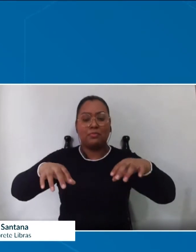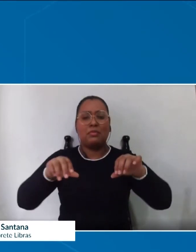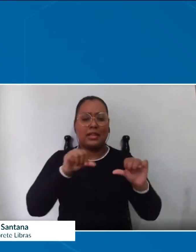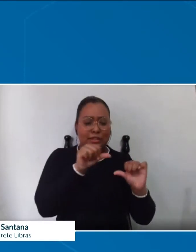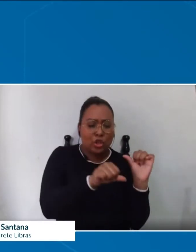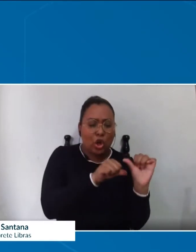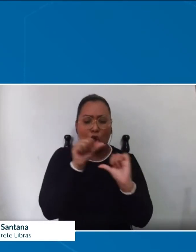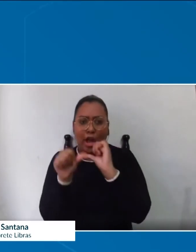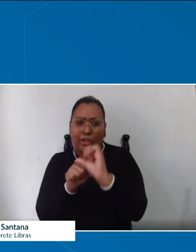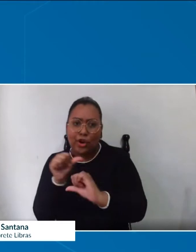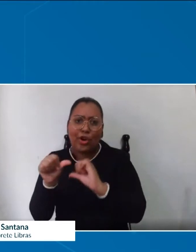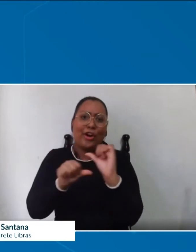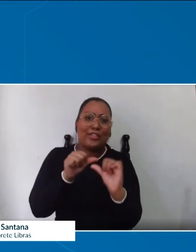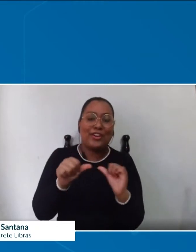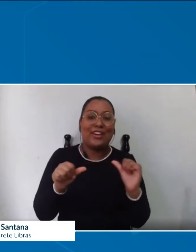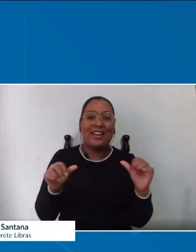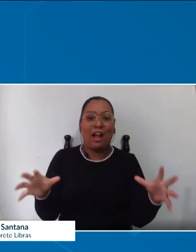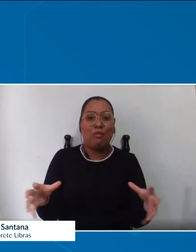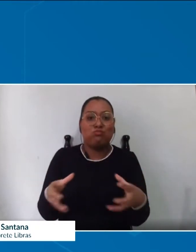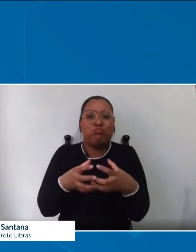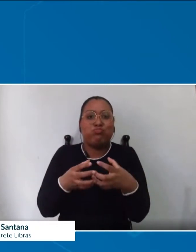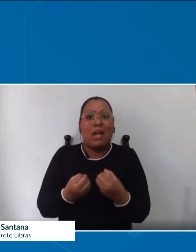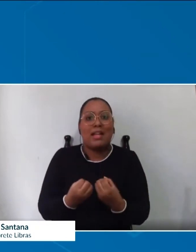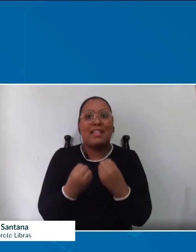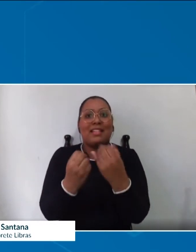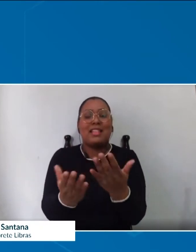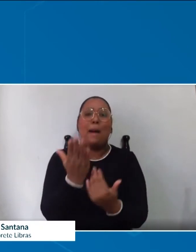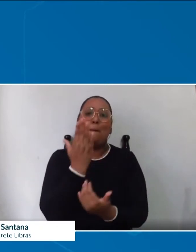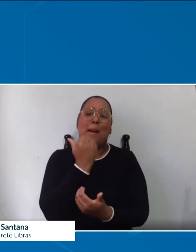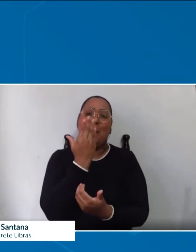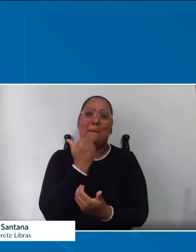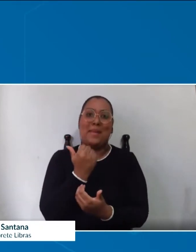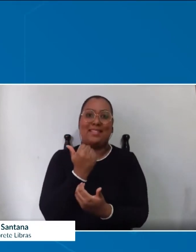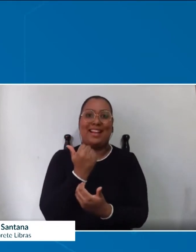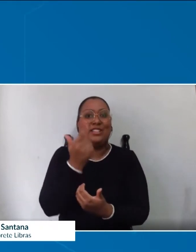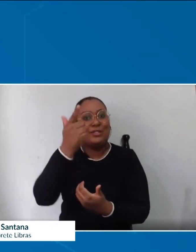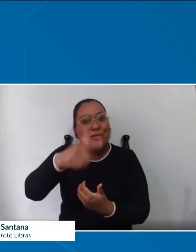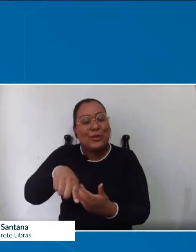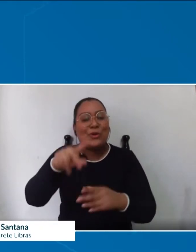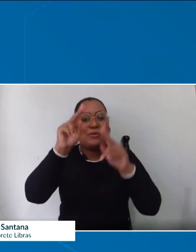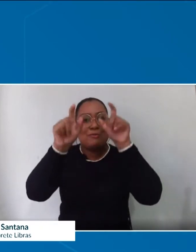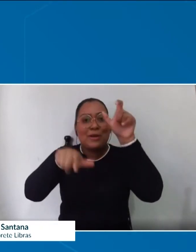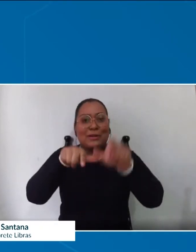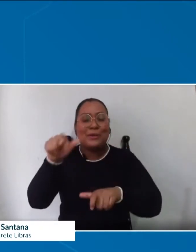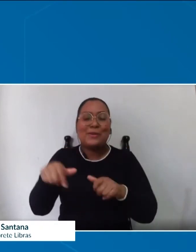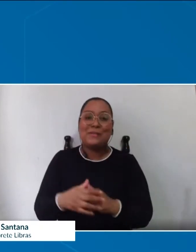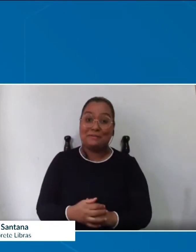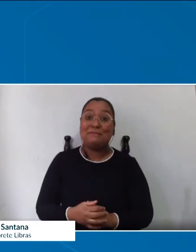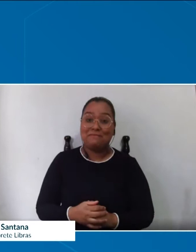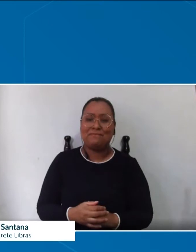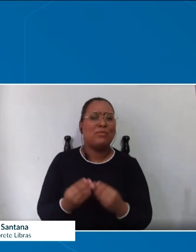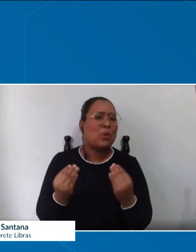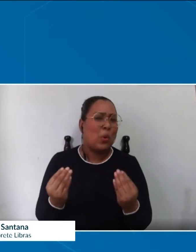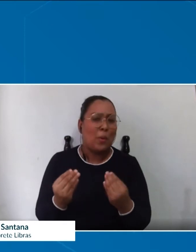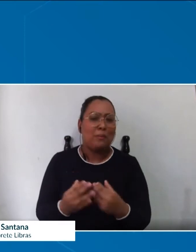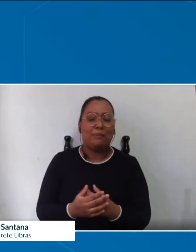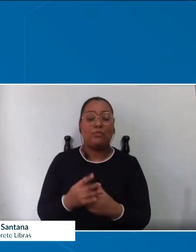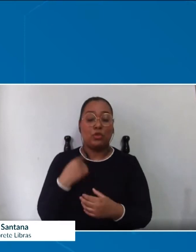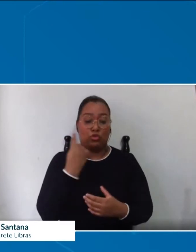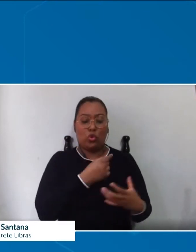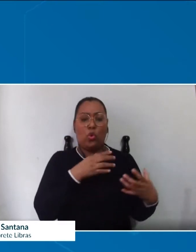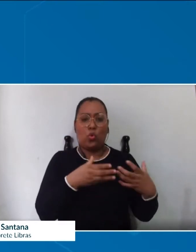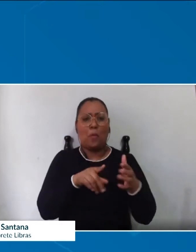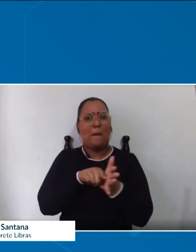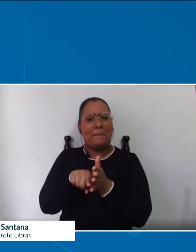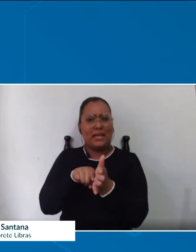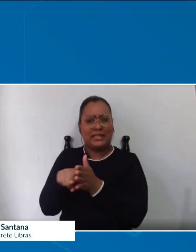forma para ser utilizado para alimentação humana. Então, nossas pesquisas na área de alimentos são especificamente para pegar esses